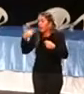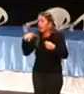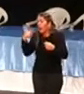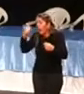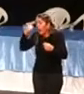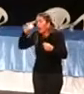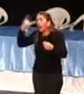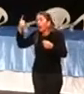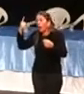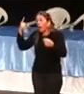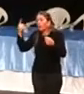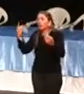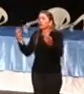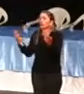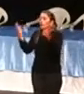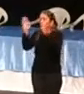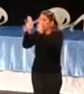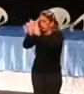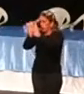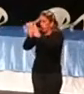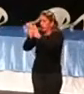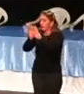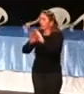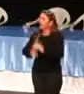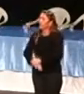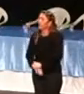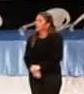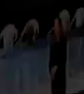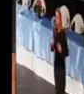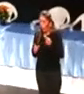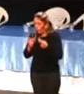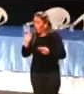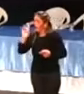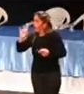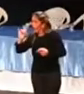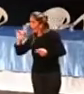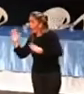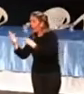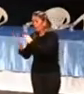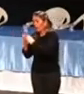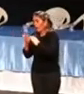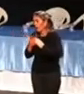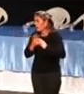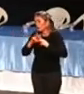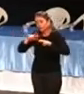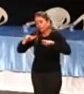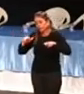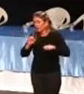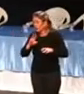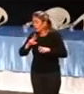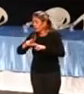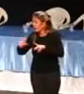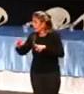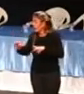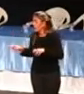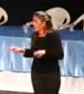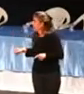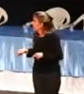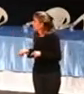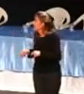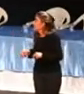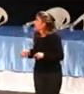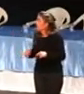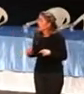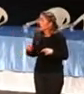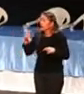Então, a palavra vai induzir ou não. A serotonina é um dos principais para ajudar nessa